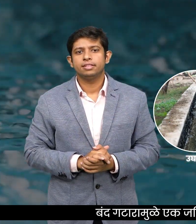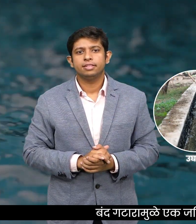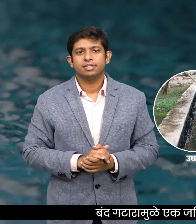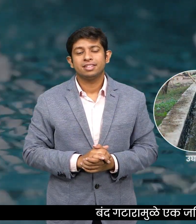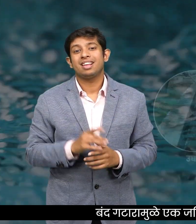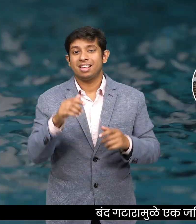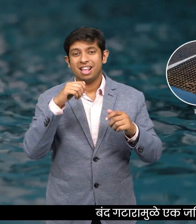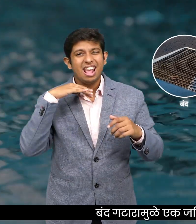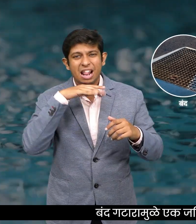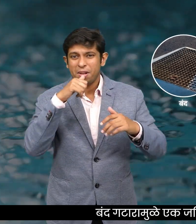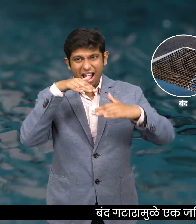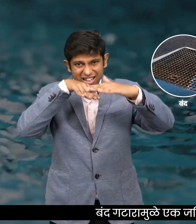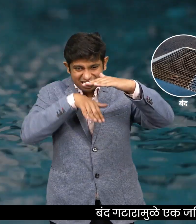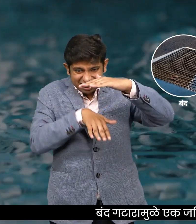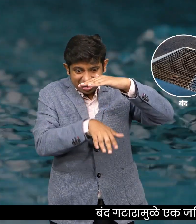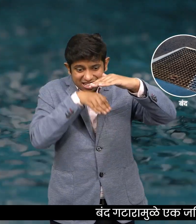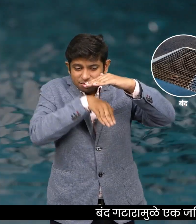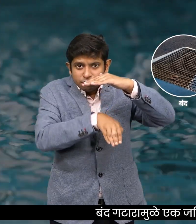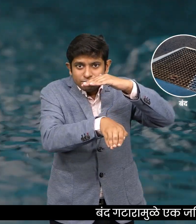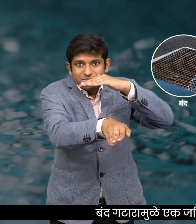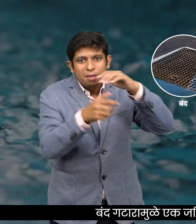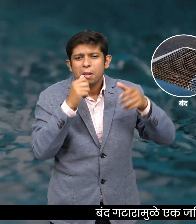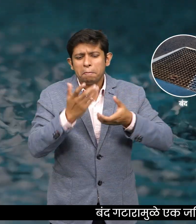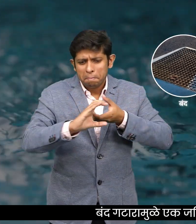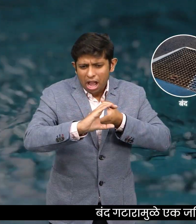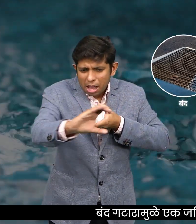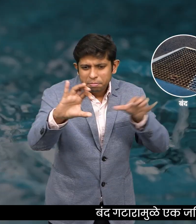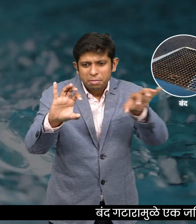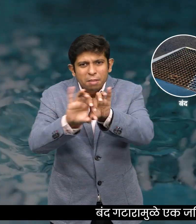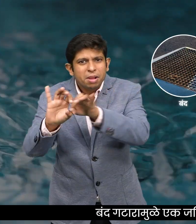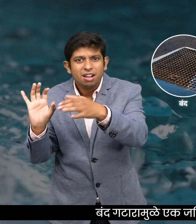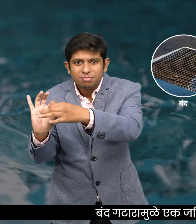बंद गटारामुळे एक जटिल भूमिगत जाळे तयार होते.